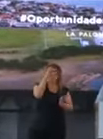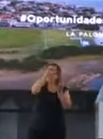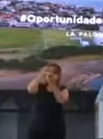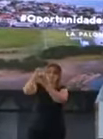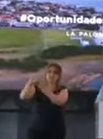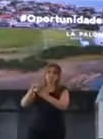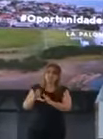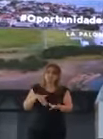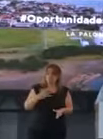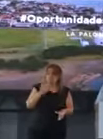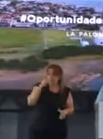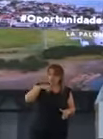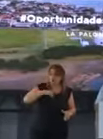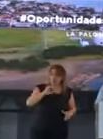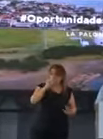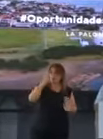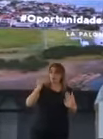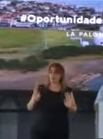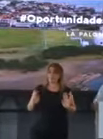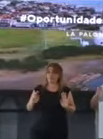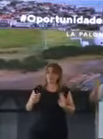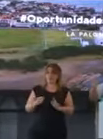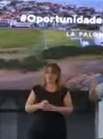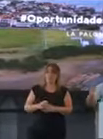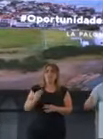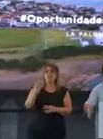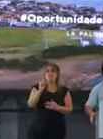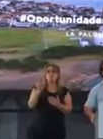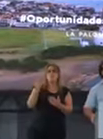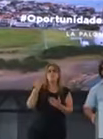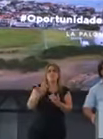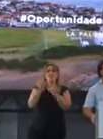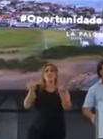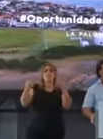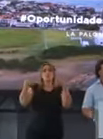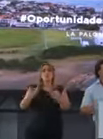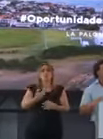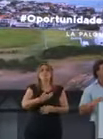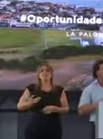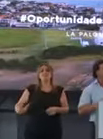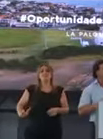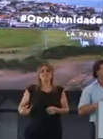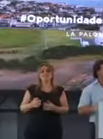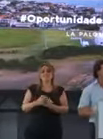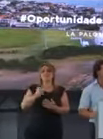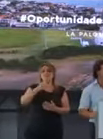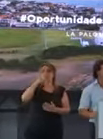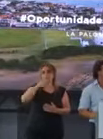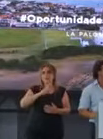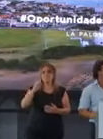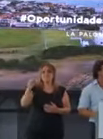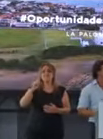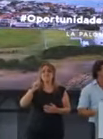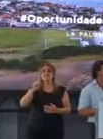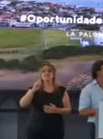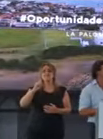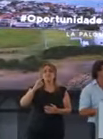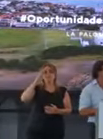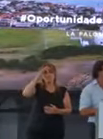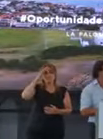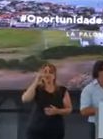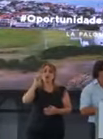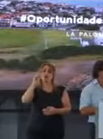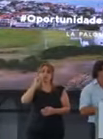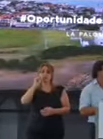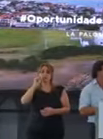con los intereses nacionales. Hace pocos días el presidente de Brasil y el argentino se juntaron a hablar del